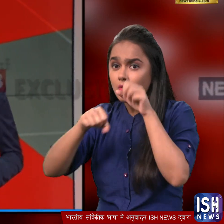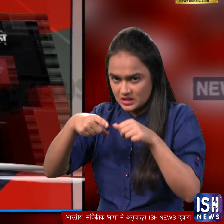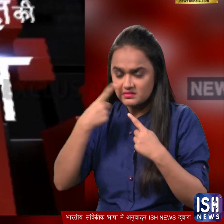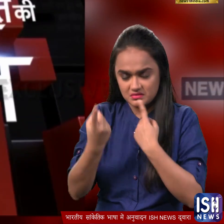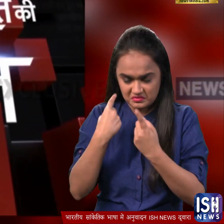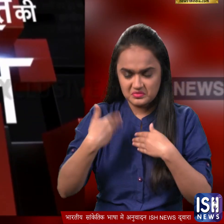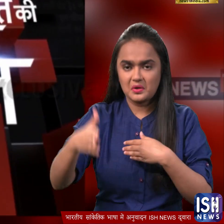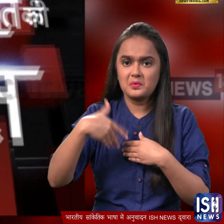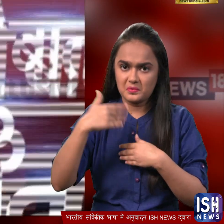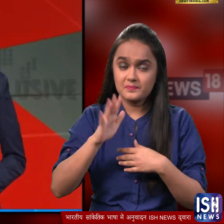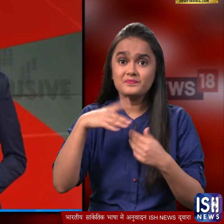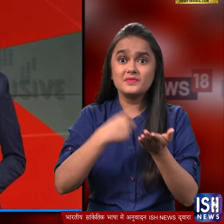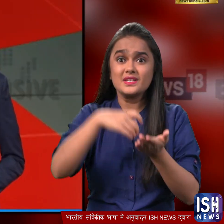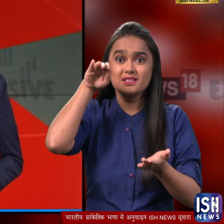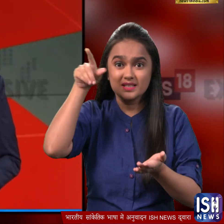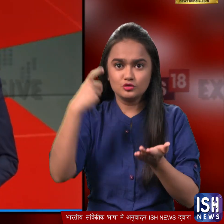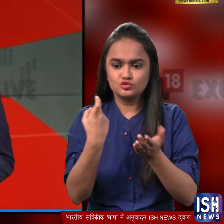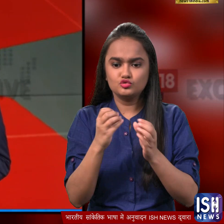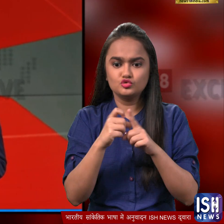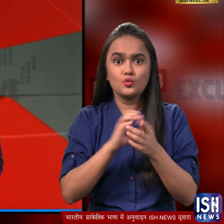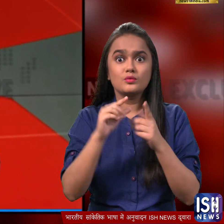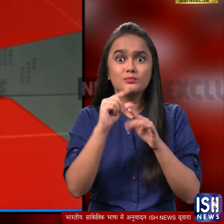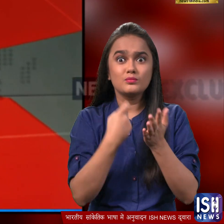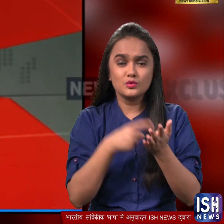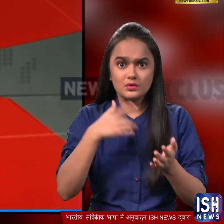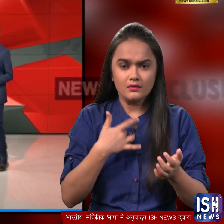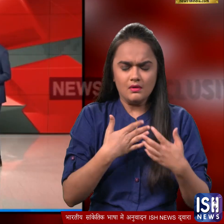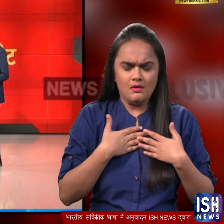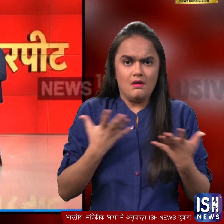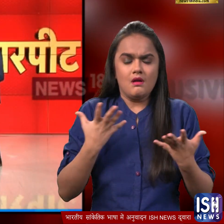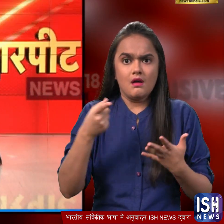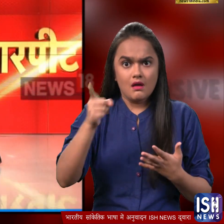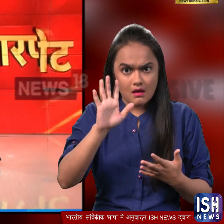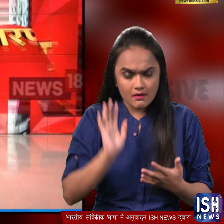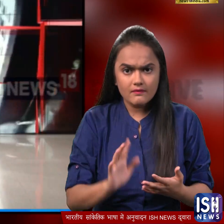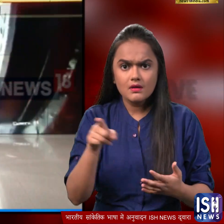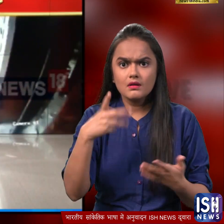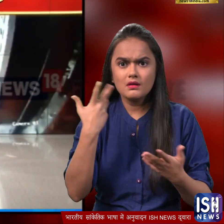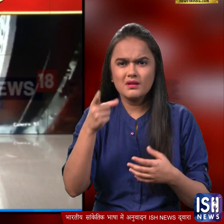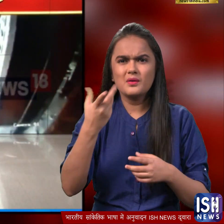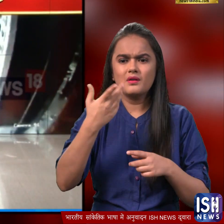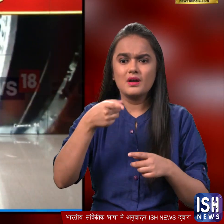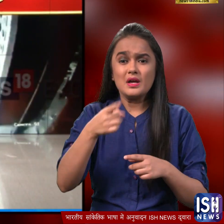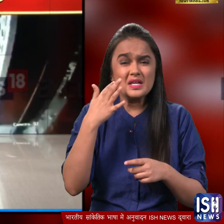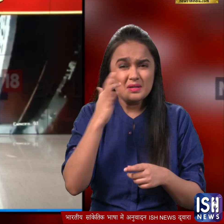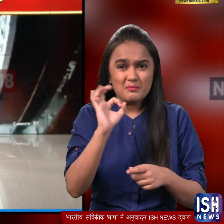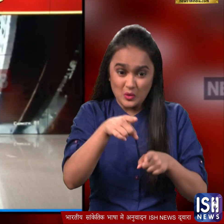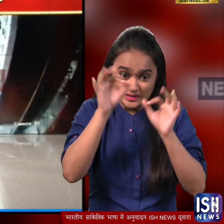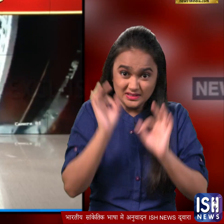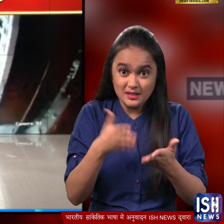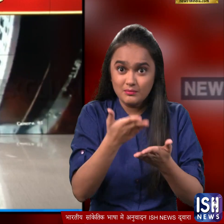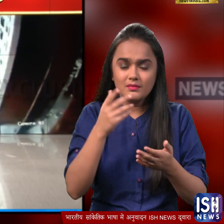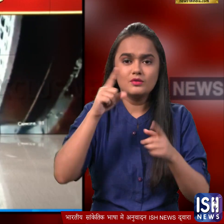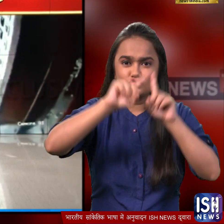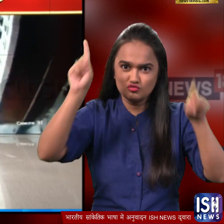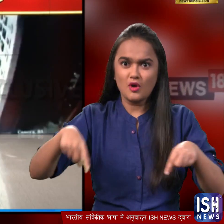आरोपियों की पहचान की जा रही। राजस्थान के जोधपुर से दिल दहला देने वाला एक वीडियो सामने आया। वहां पुरानी रंजिश में कुछ बदमाशों ने एक दुकान